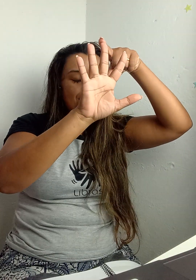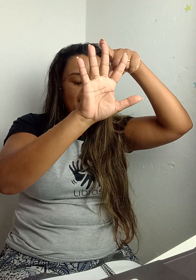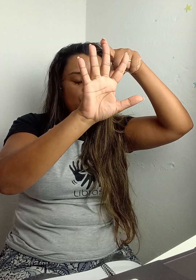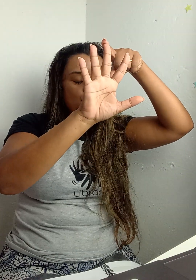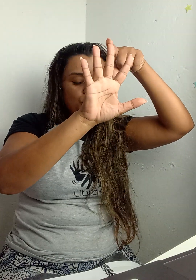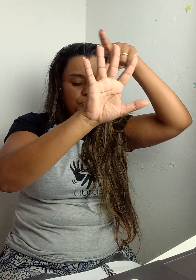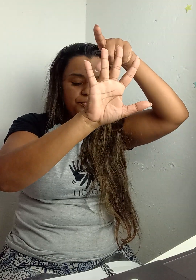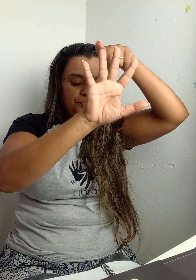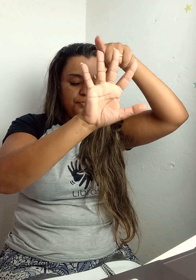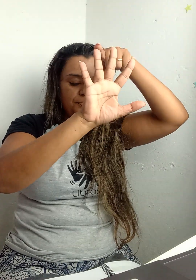Médio.